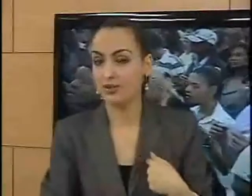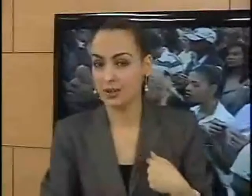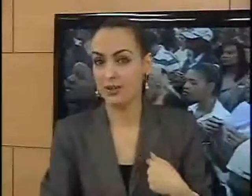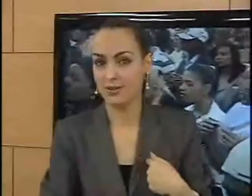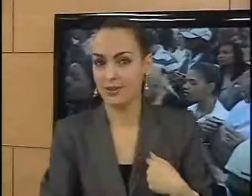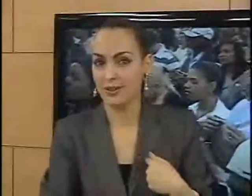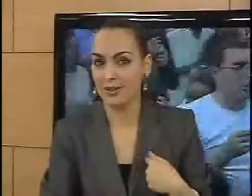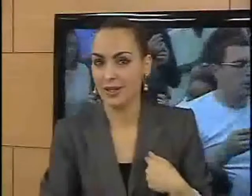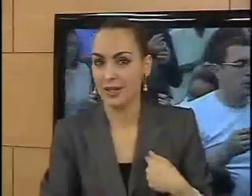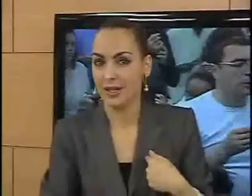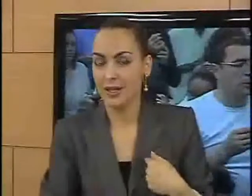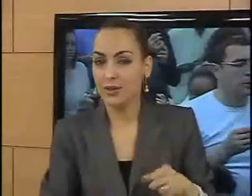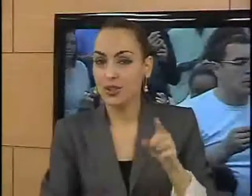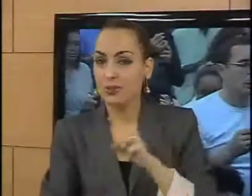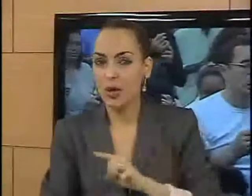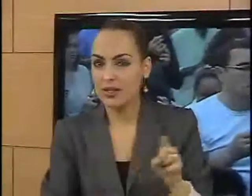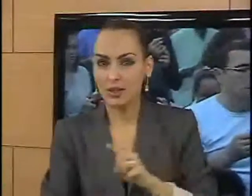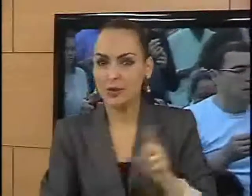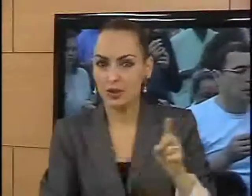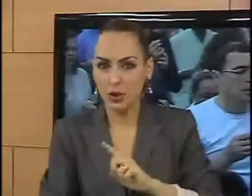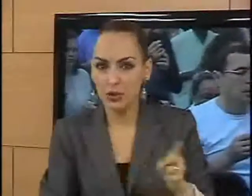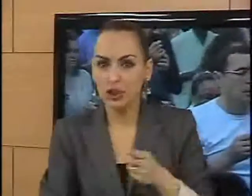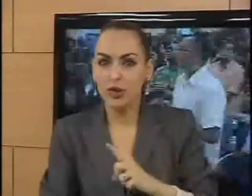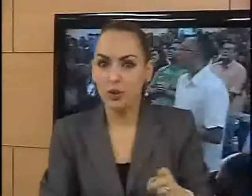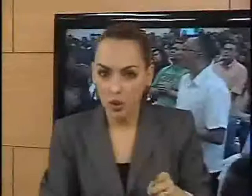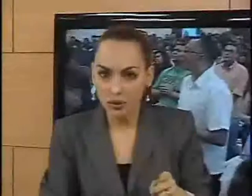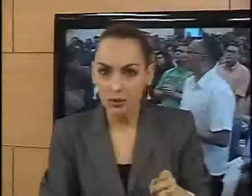vida. Não são poucas as pessoas que eu encontro